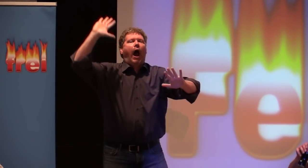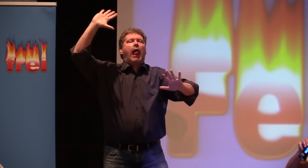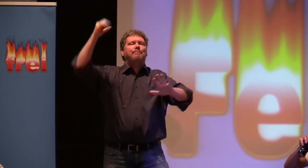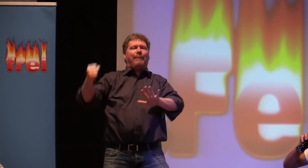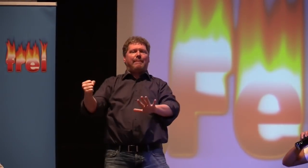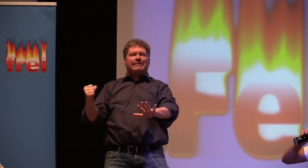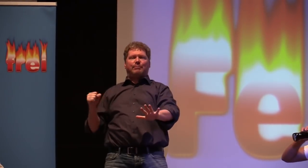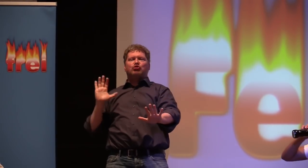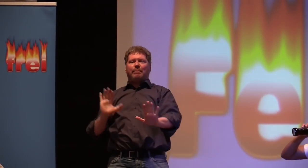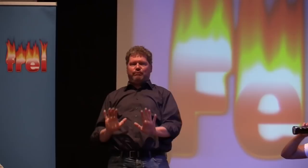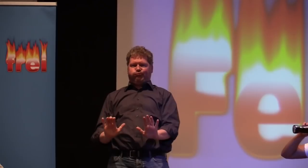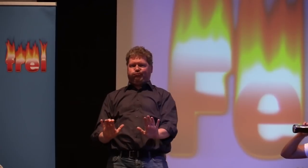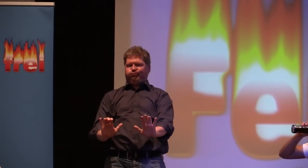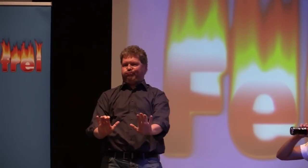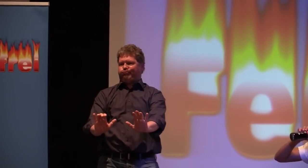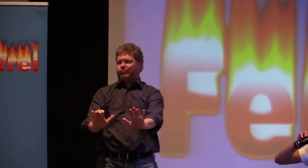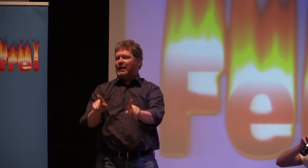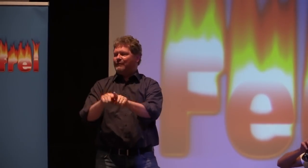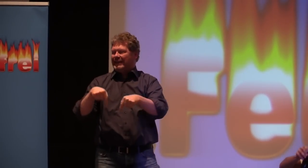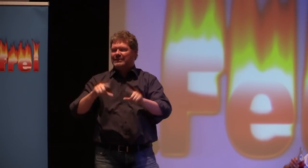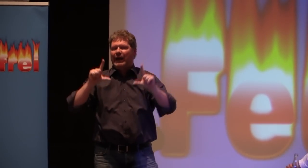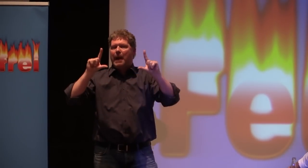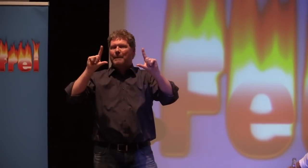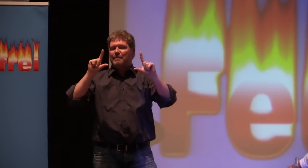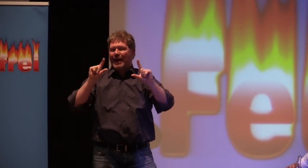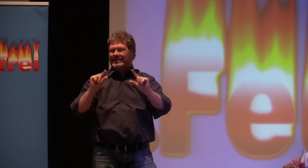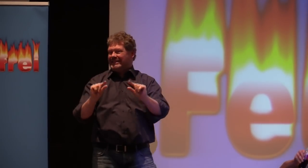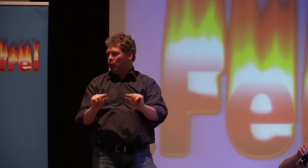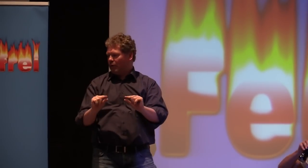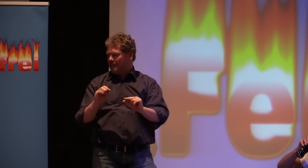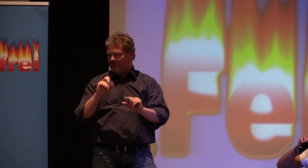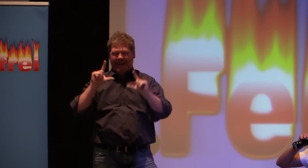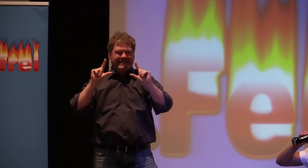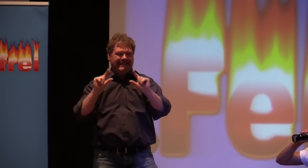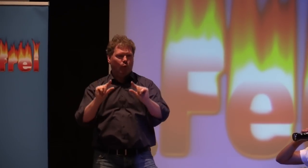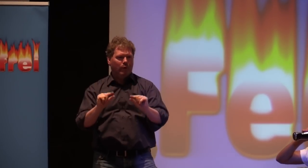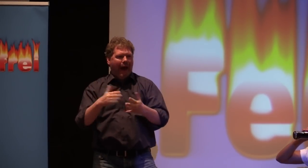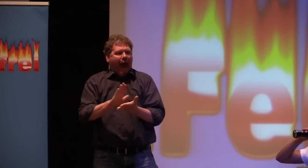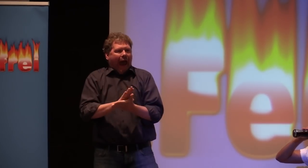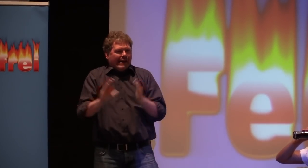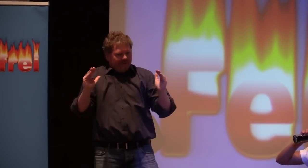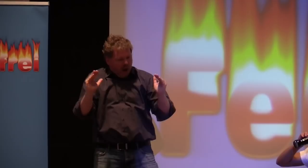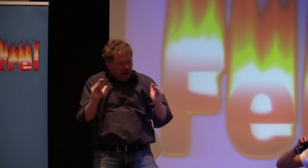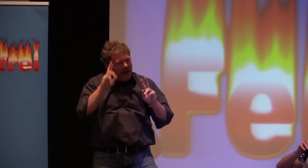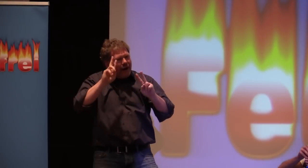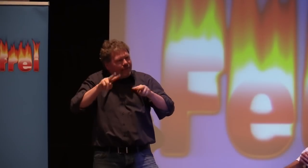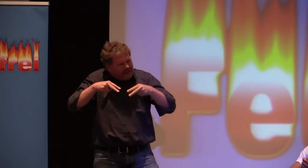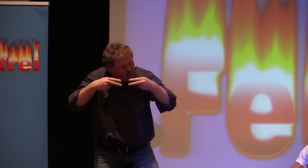man darf natürlich auch nicht vergessen, dass die Gesellschaft auch momentan sehr schnell voranschreitet. Es verändert sich sehr, sehr viel